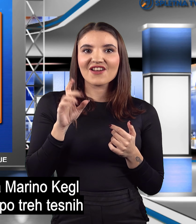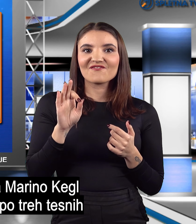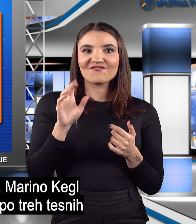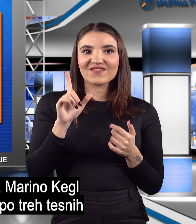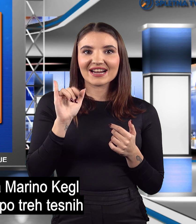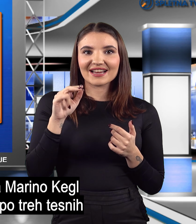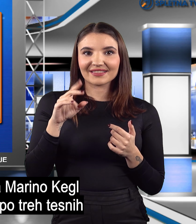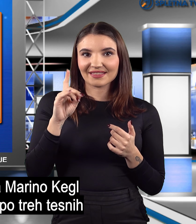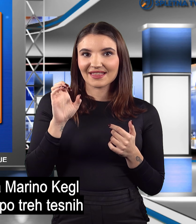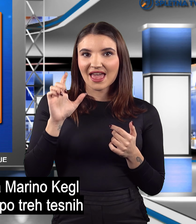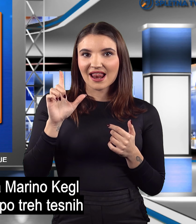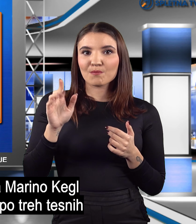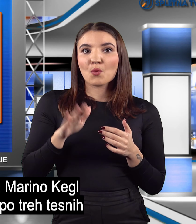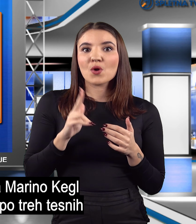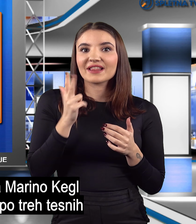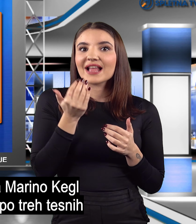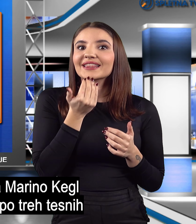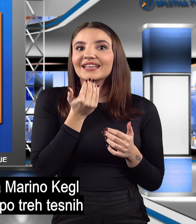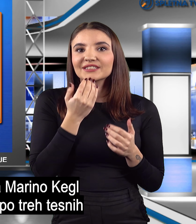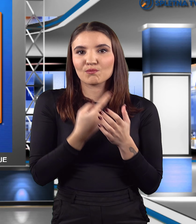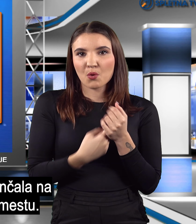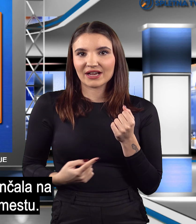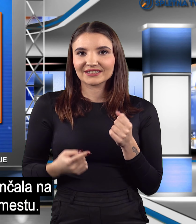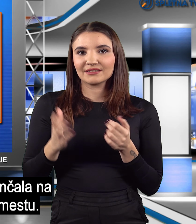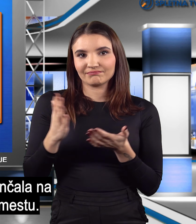3 tesnih porazih končala na 4. mestu.